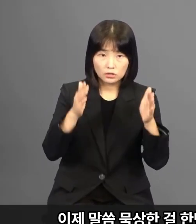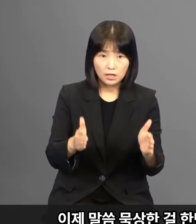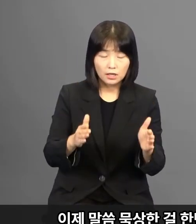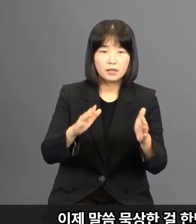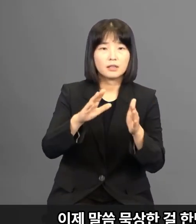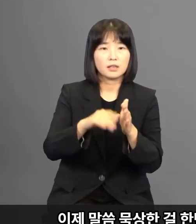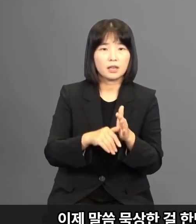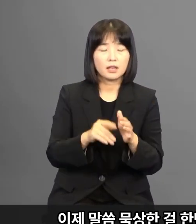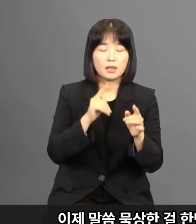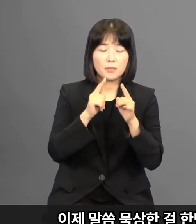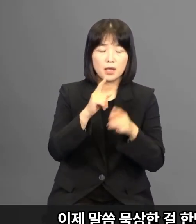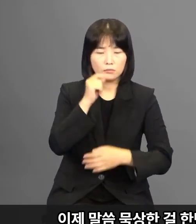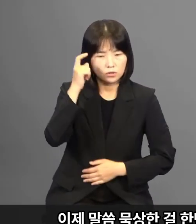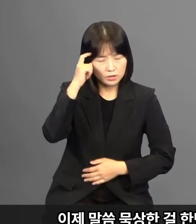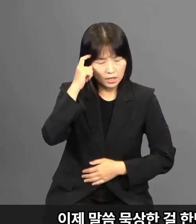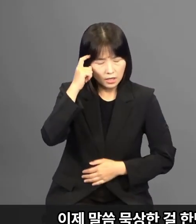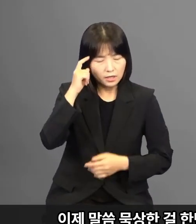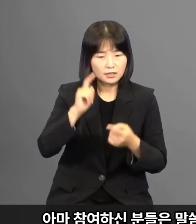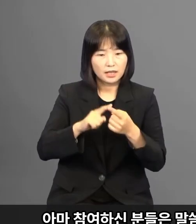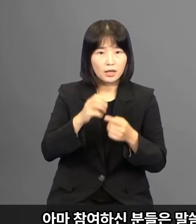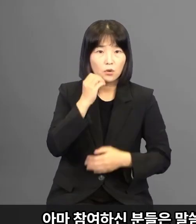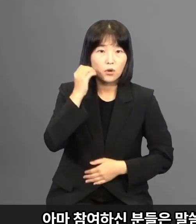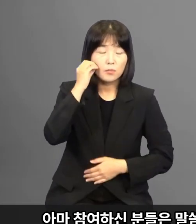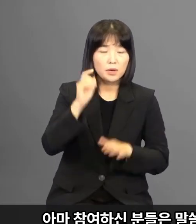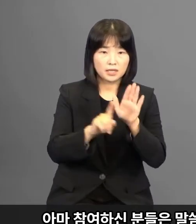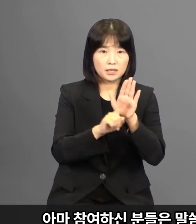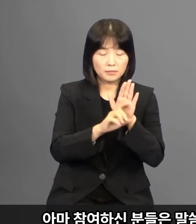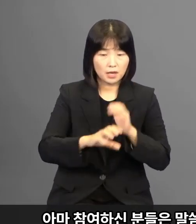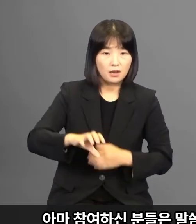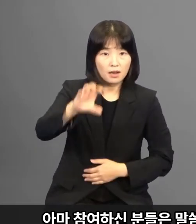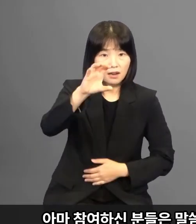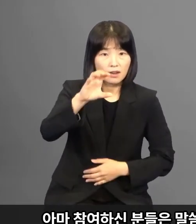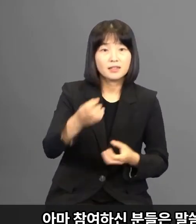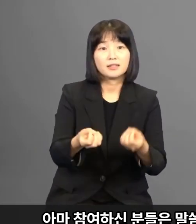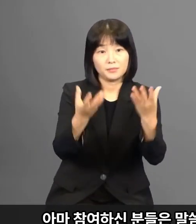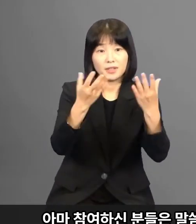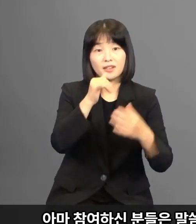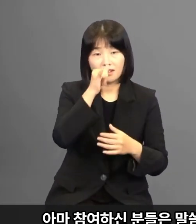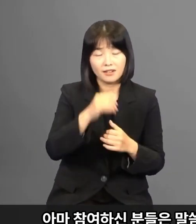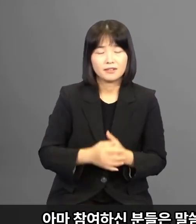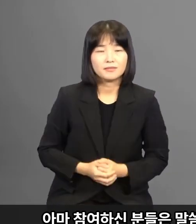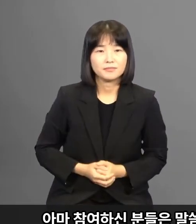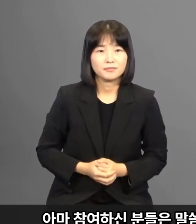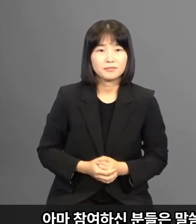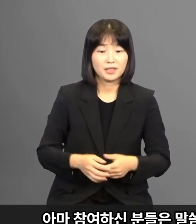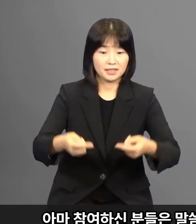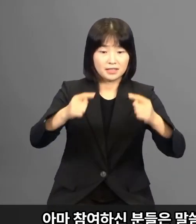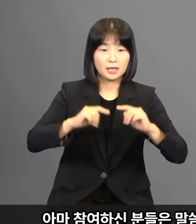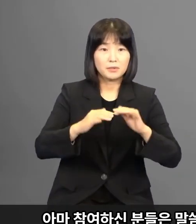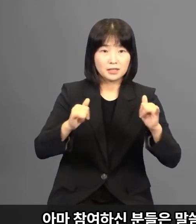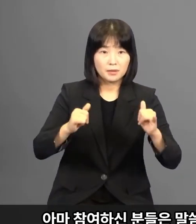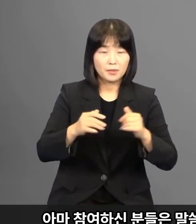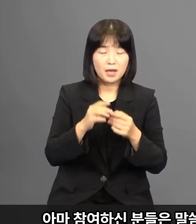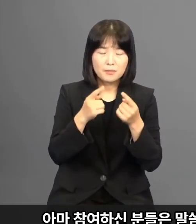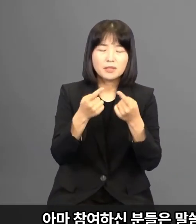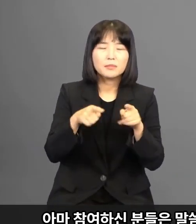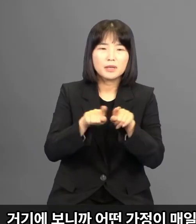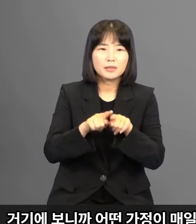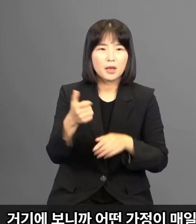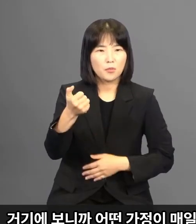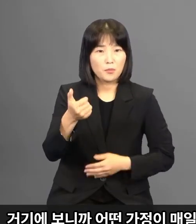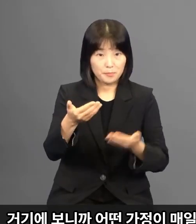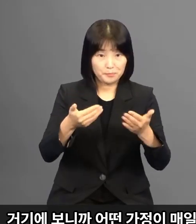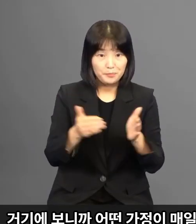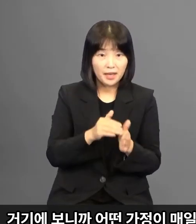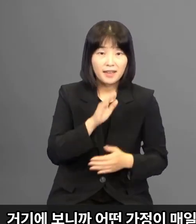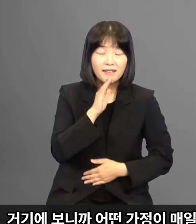말씀 묵상한 걸 한번 올려보십시다. 이벤트를 했습니다. 아마 참여하신 분들은 말씀 함께 특별 펜을 아마 받으셨을 겁니다.